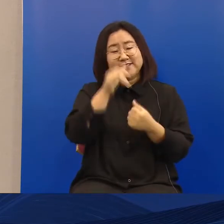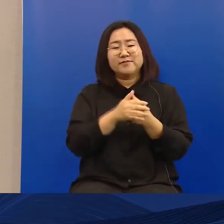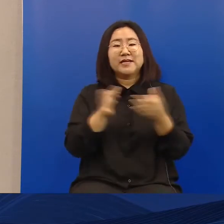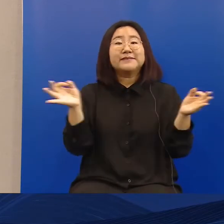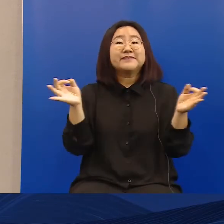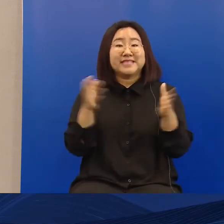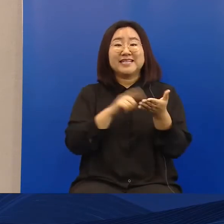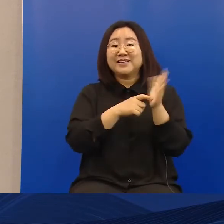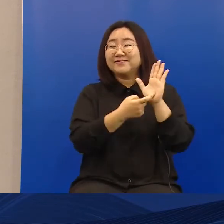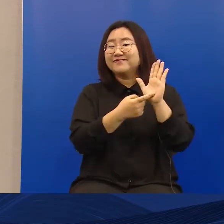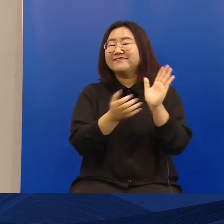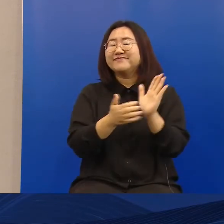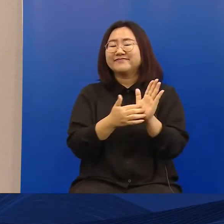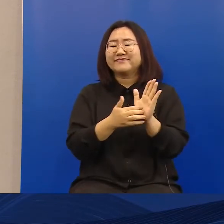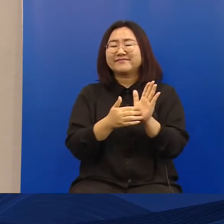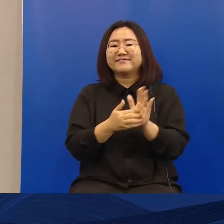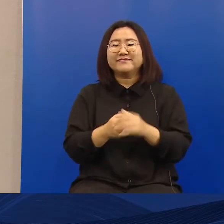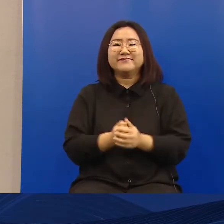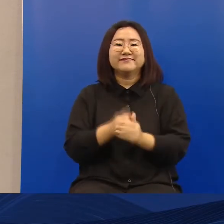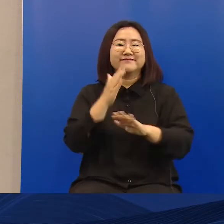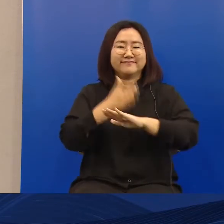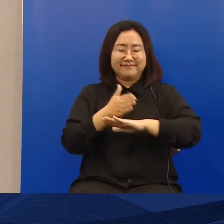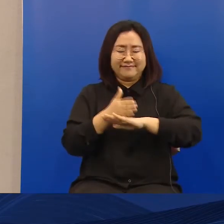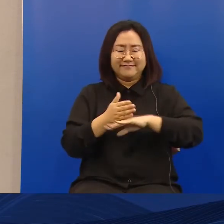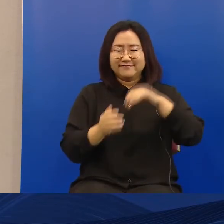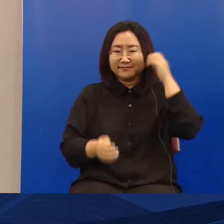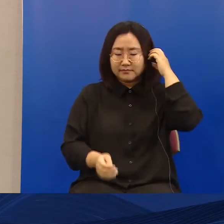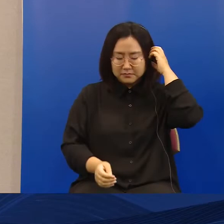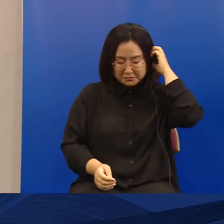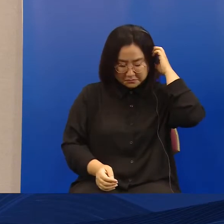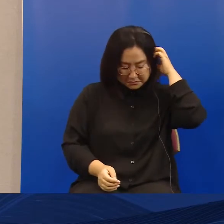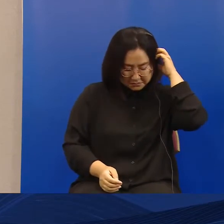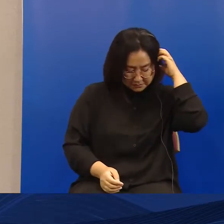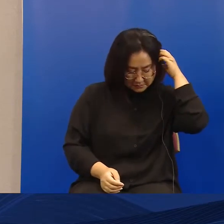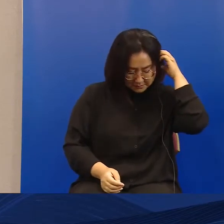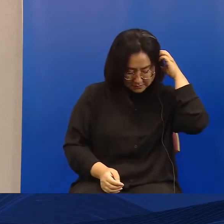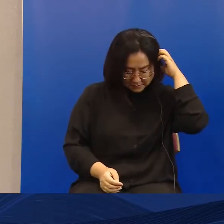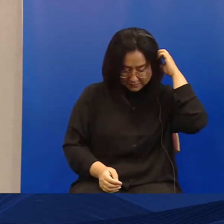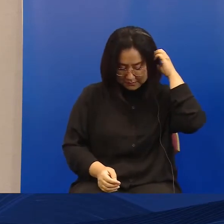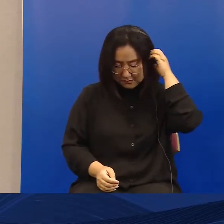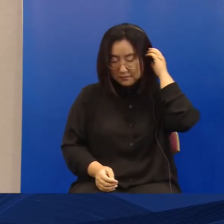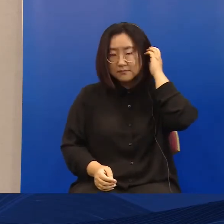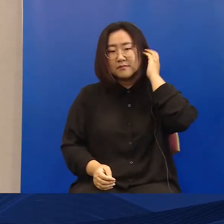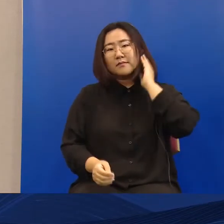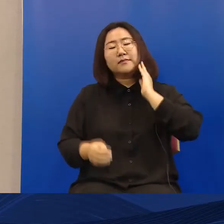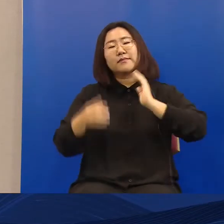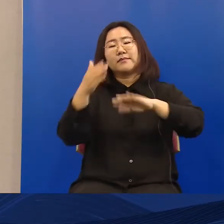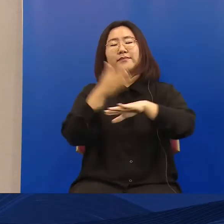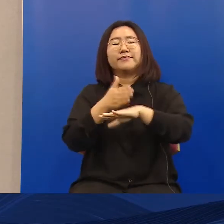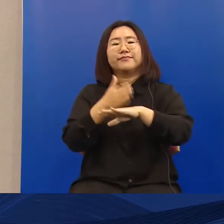짧게 제 생각을 말씀드리고 끝이겠습니다. 고맙습니다. 네, 감사합니다.